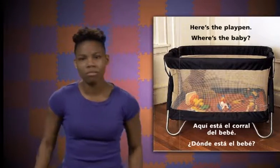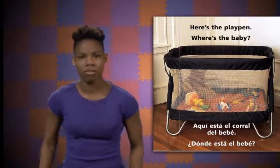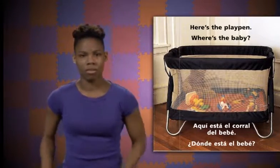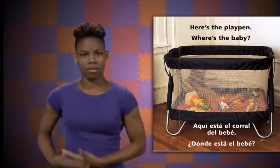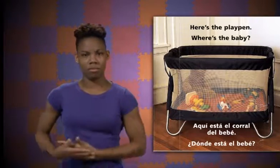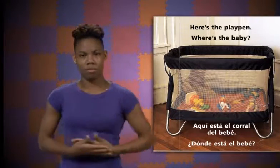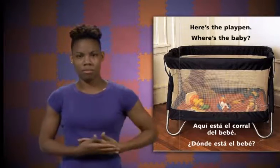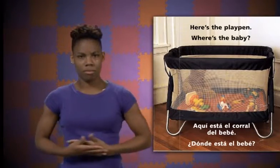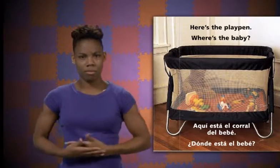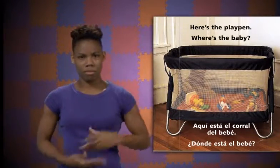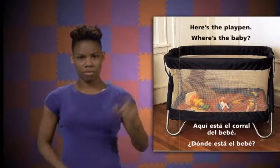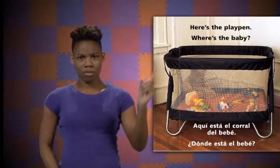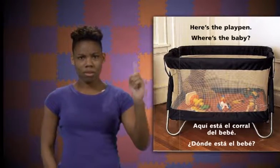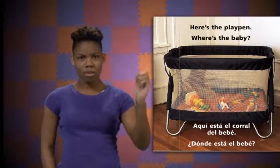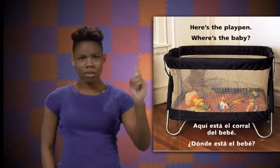¿Dónde está el bebé?